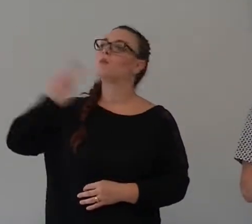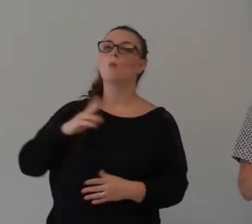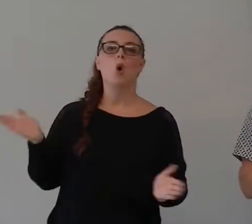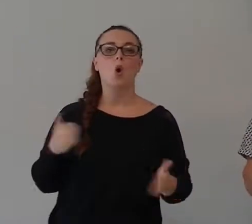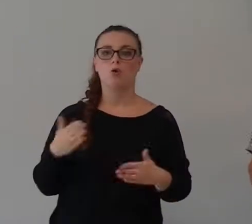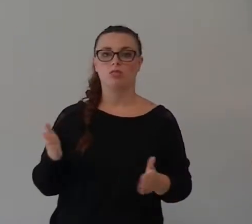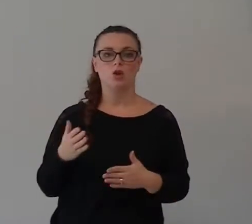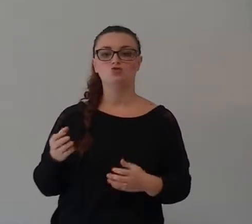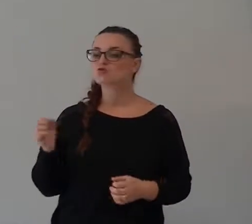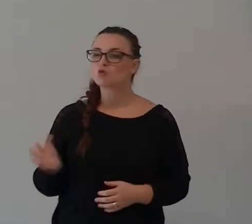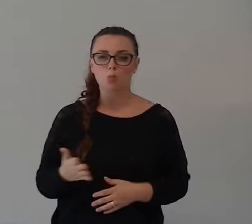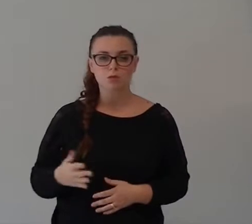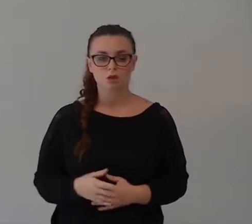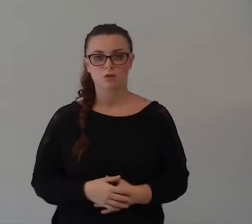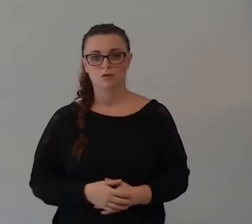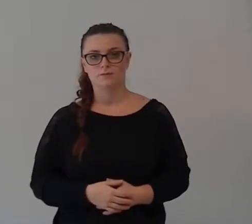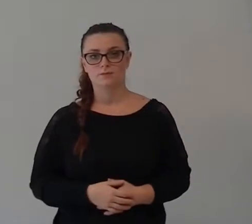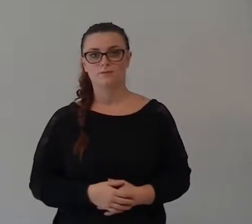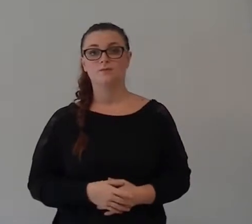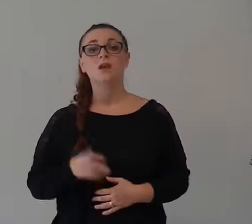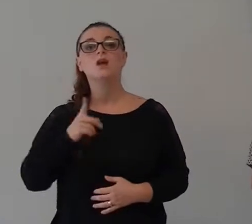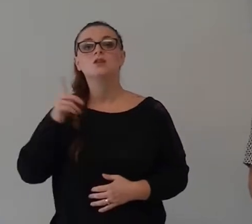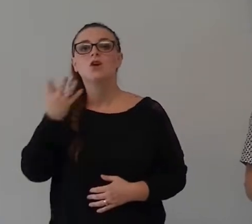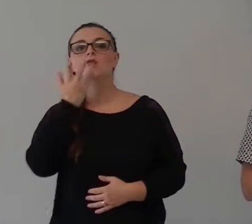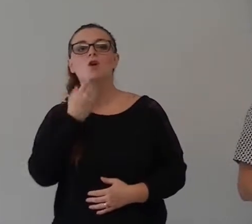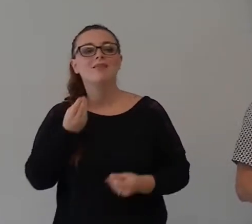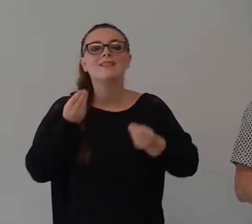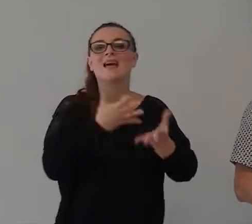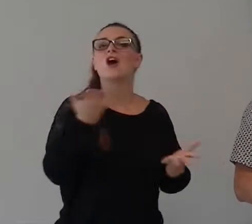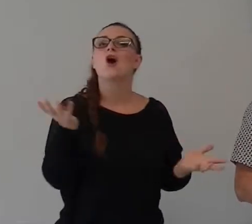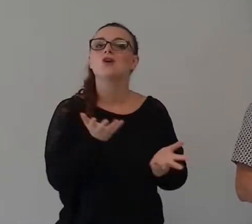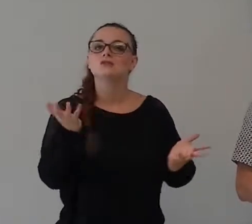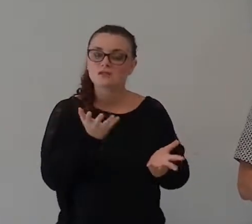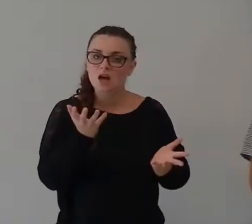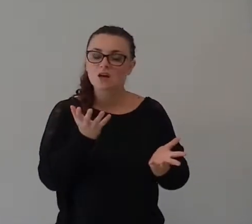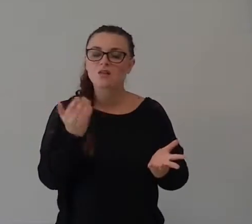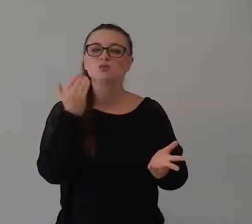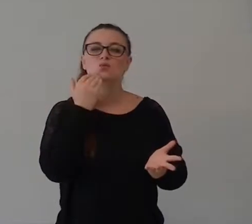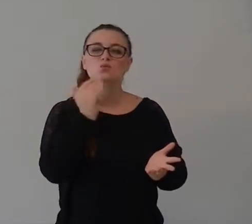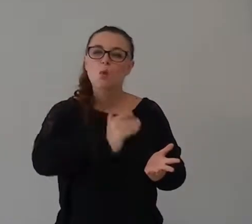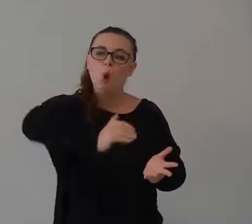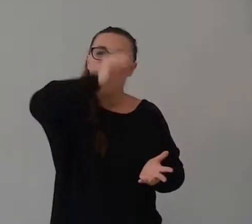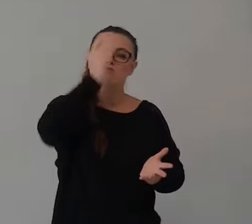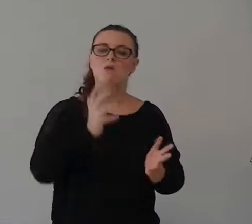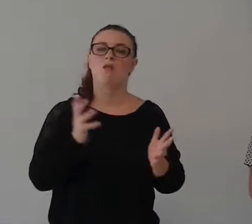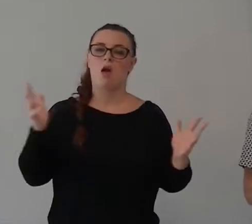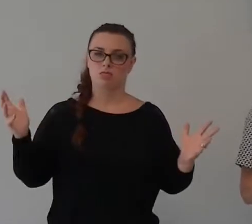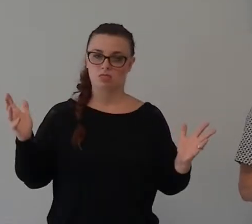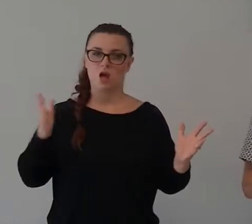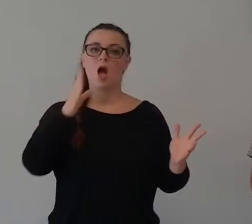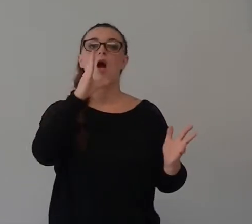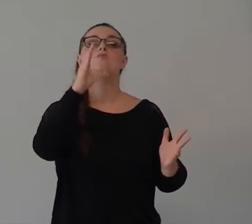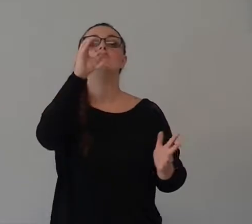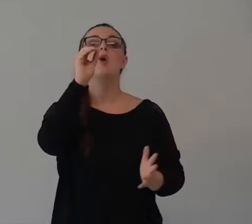Dio la mette di fronte a un grande uomo. Mi dai la prossima legge? Arriva Boaz.